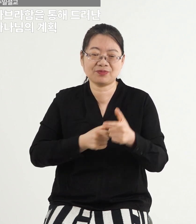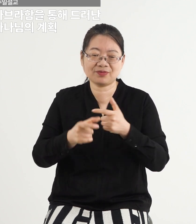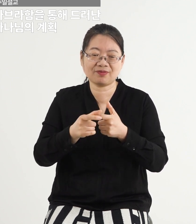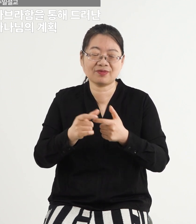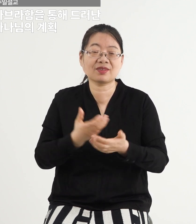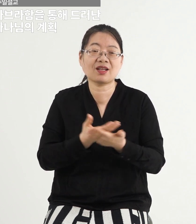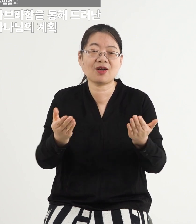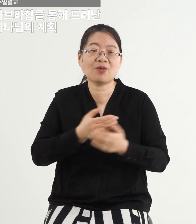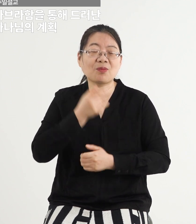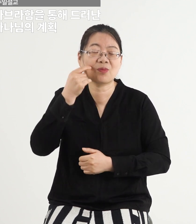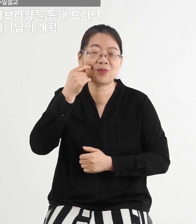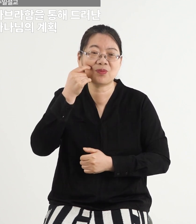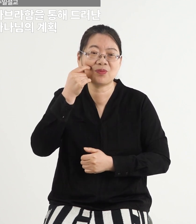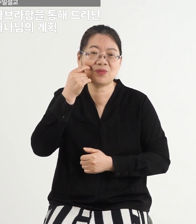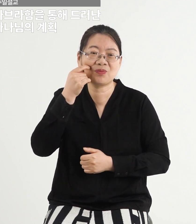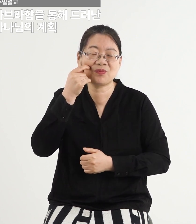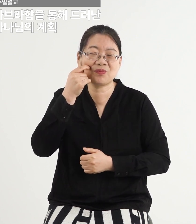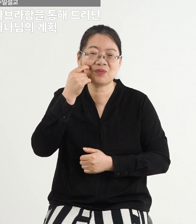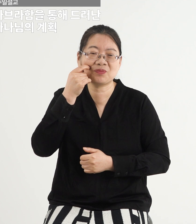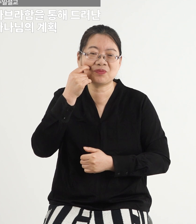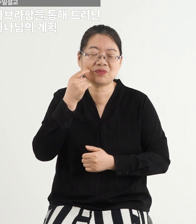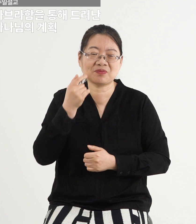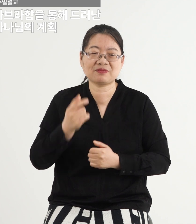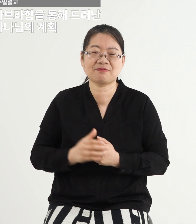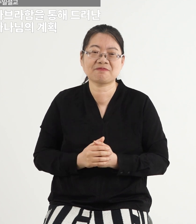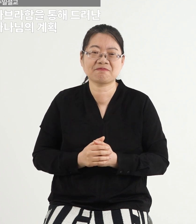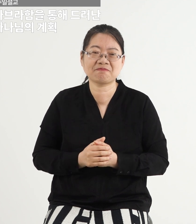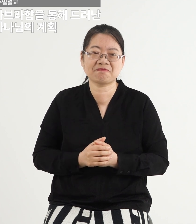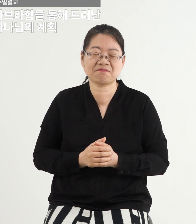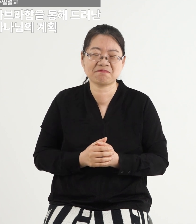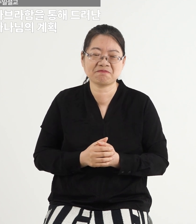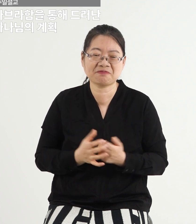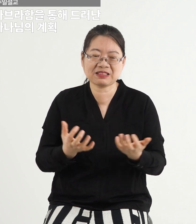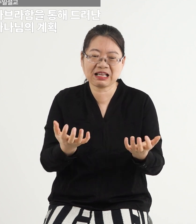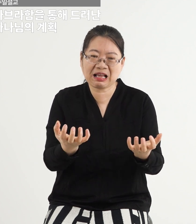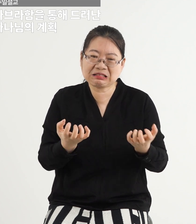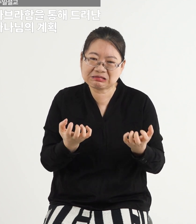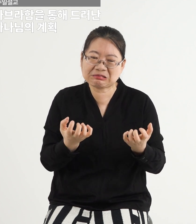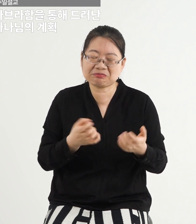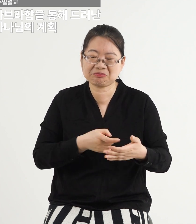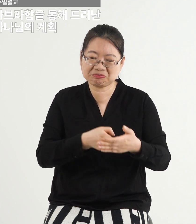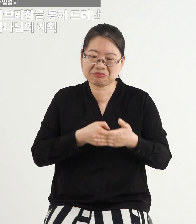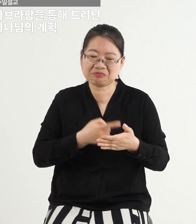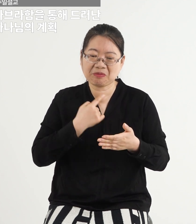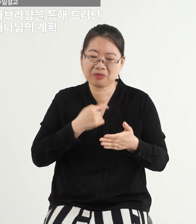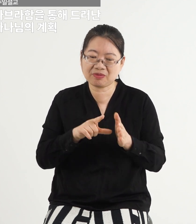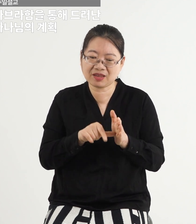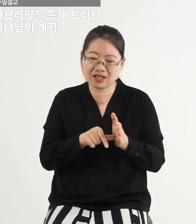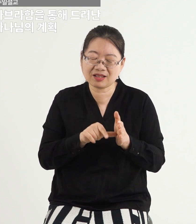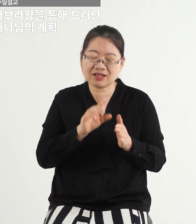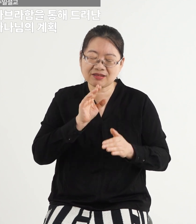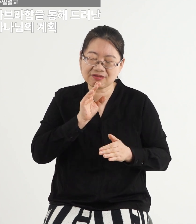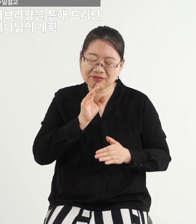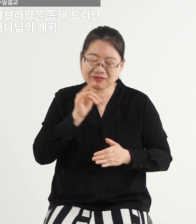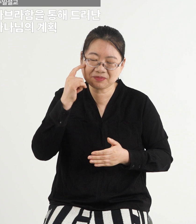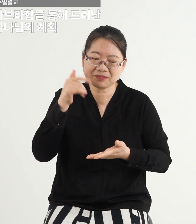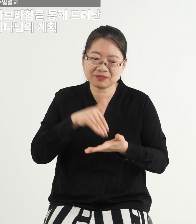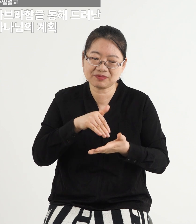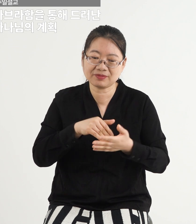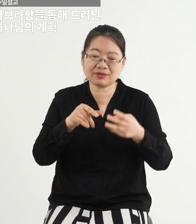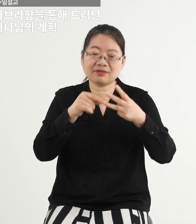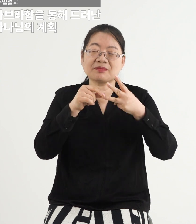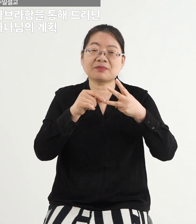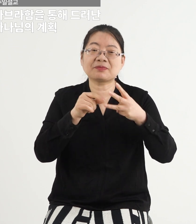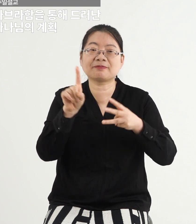나누지 못했던 그 인색했던 순간순간들이 가장 후회가 되더라. 마지막